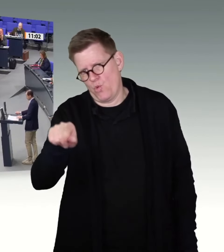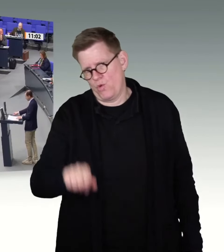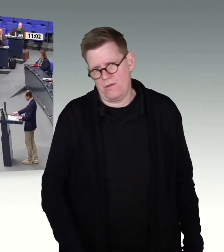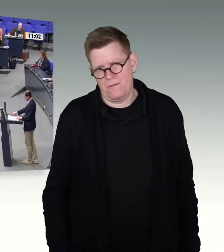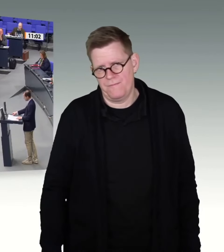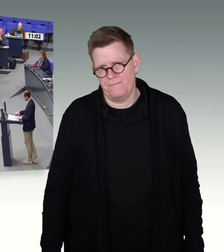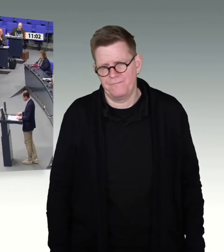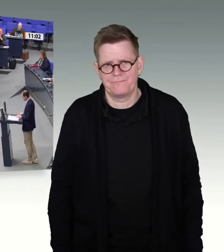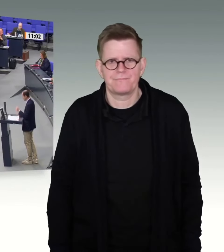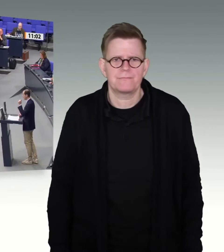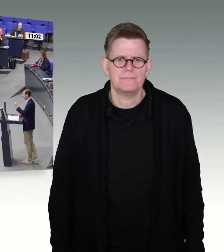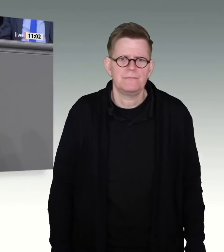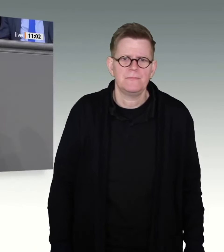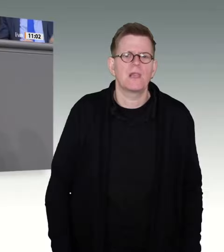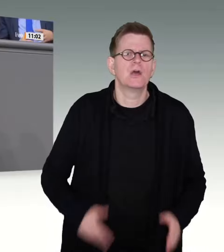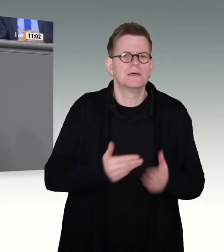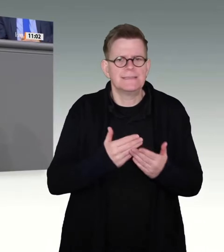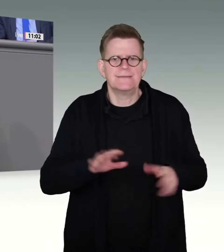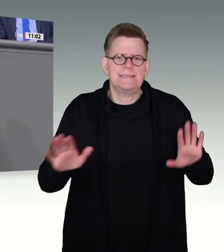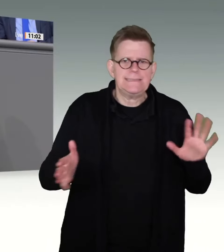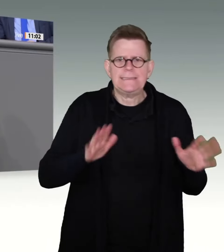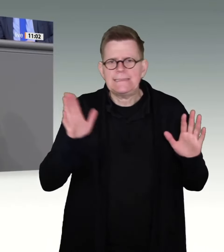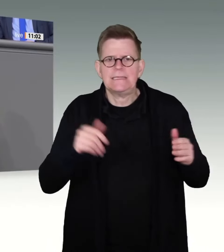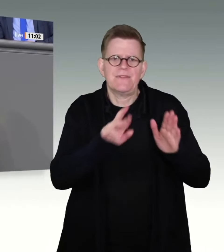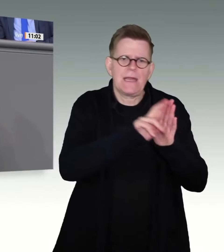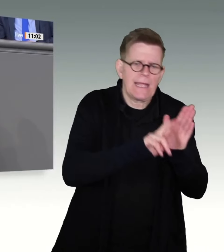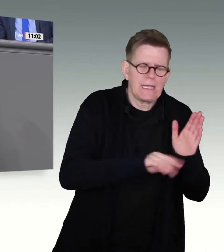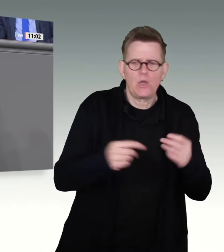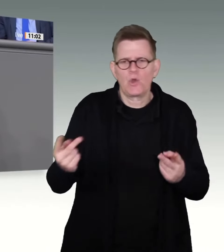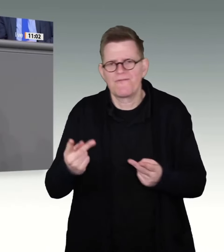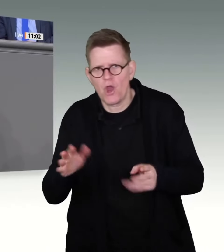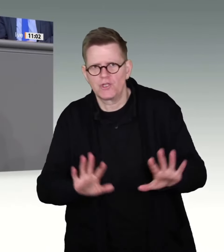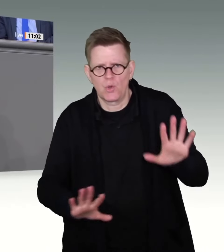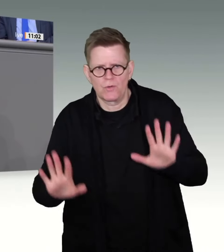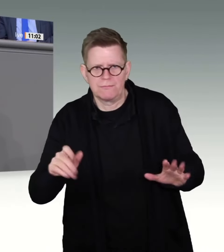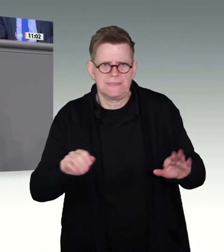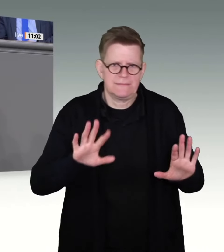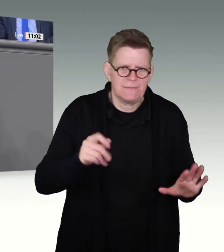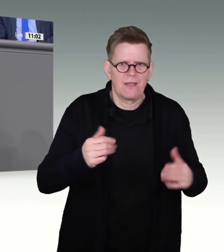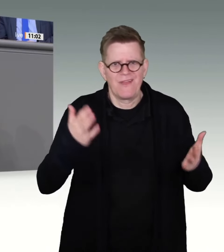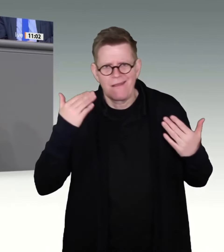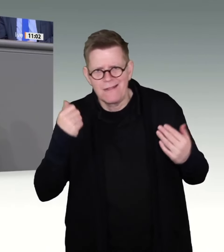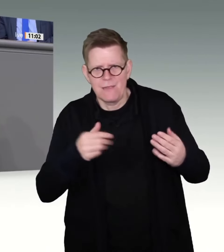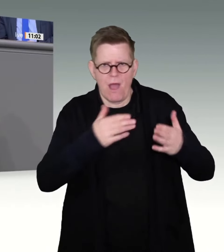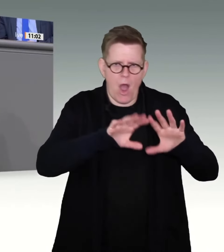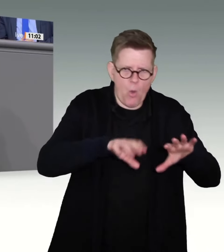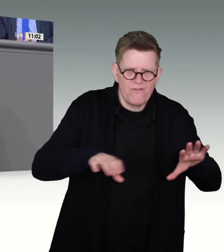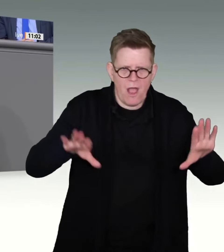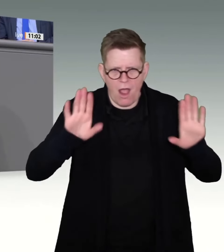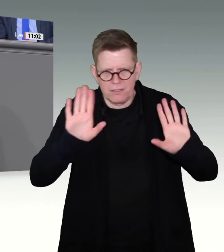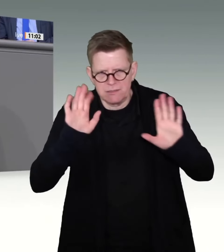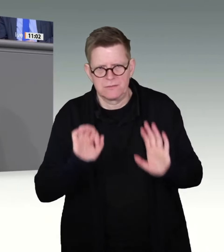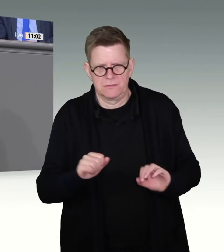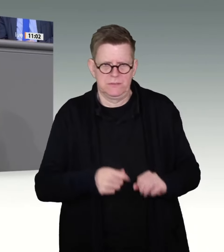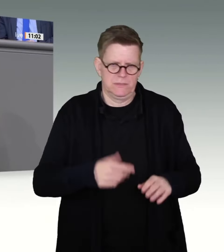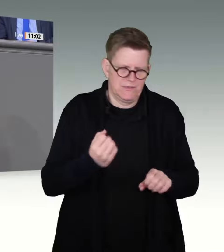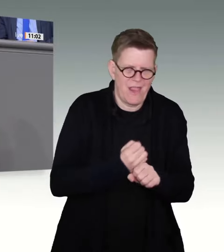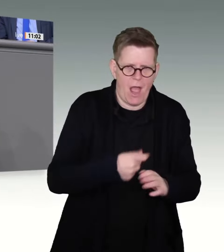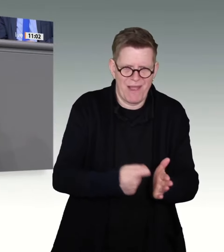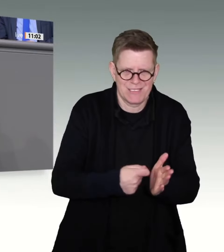Konkret liegt es am Hin und Her bei Regelungen und Förderungen. Es liegt an absurden Klimaauflagen. Es liegt an staatlich veranlassten steigenden